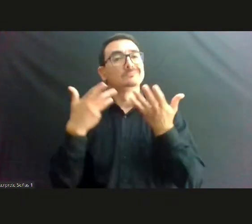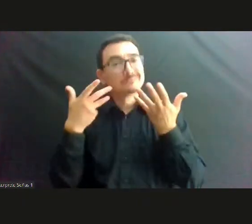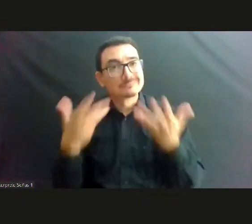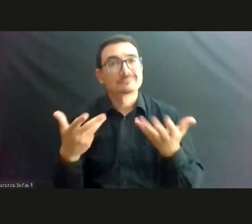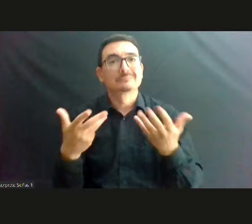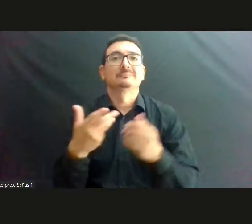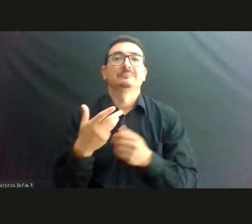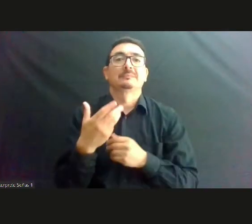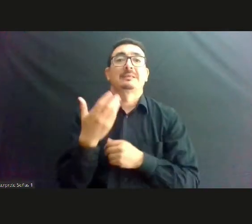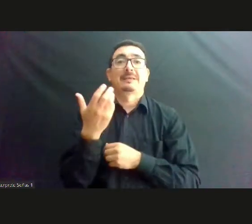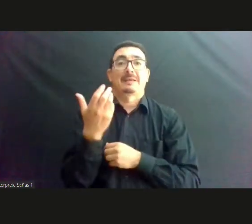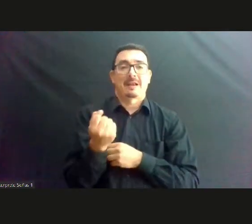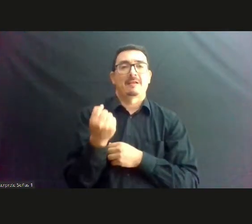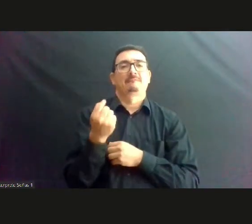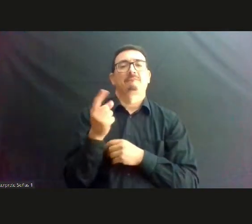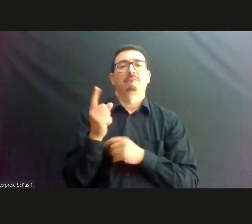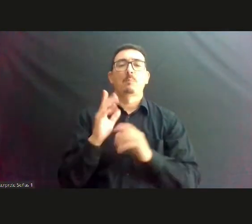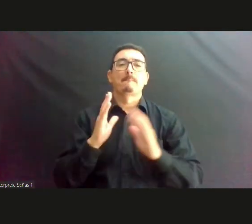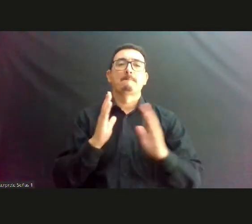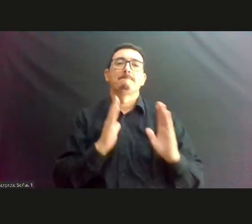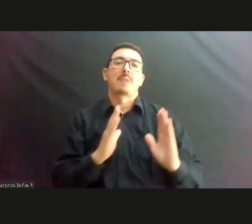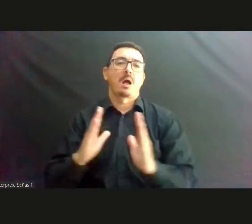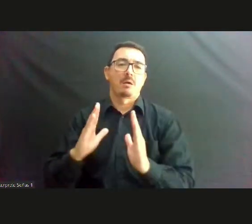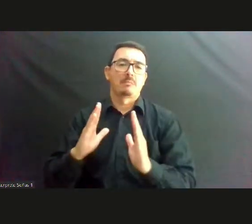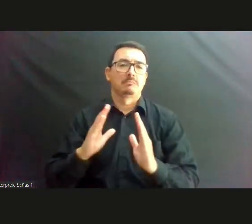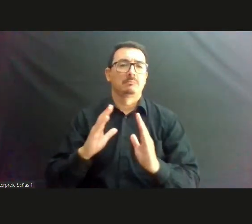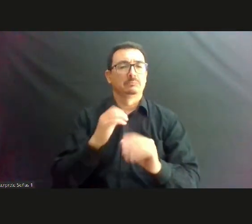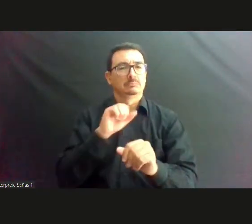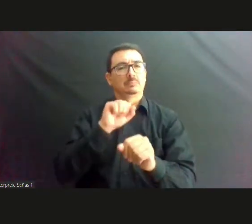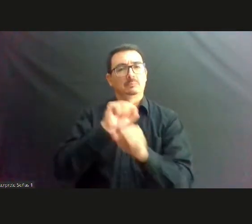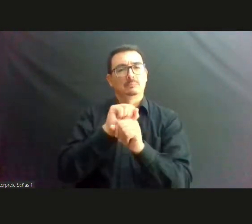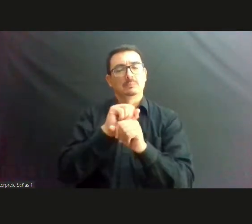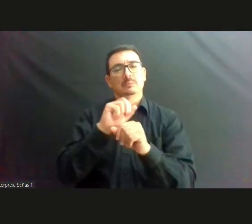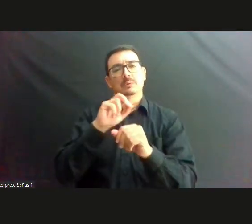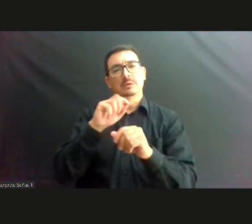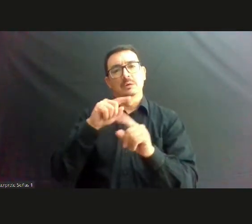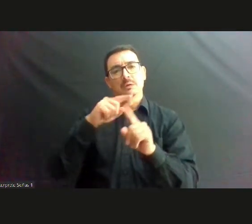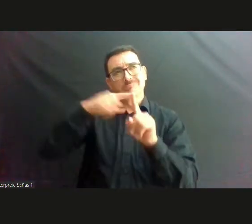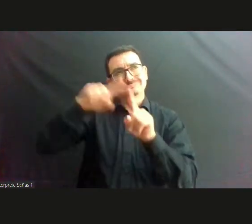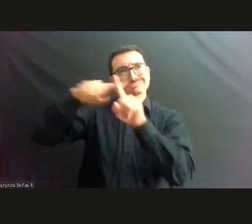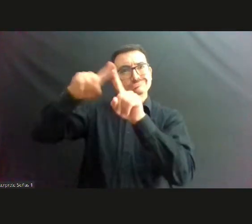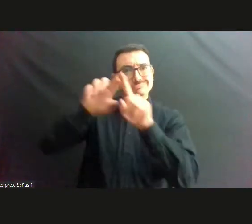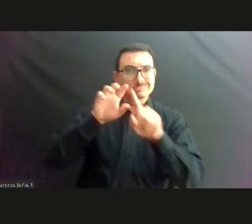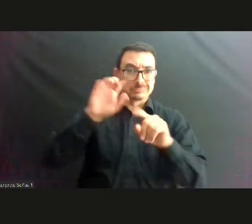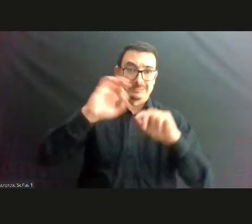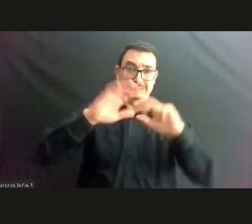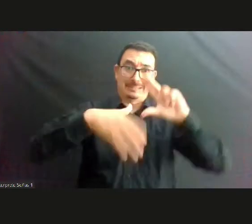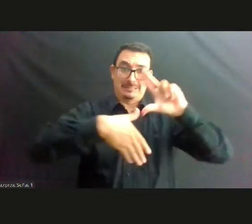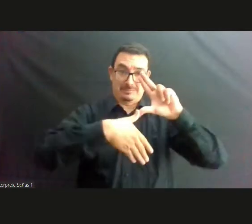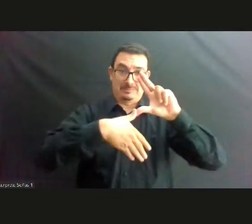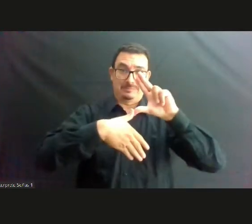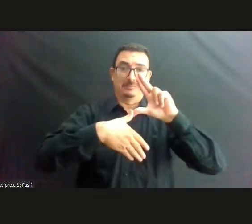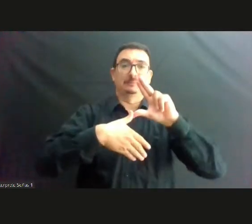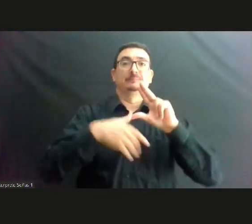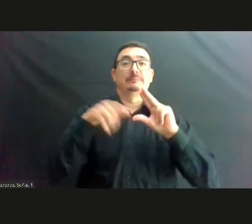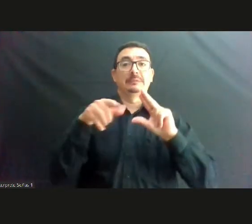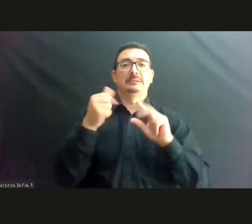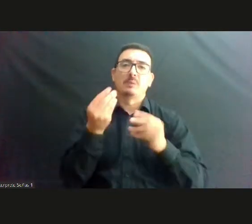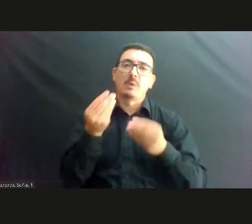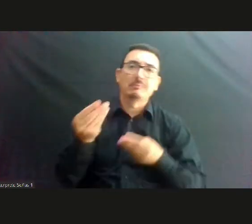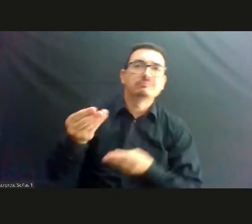se está trabajando con todos los países de la región en el ámbito de comercio electrónico y